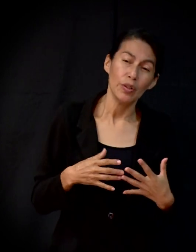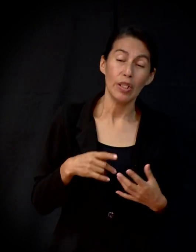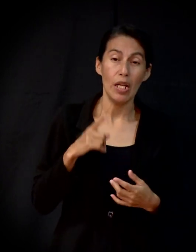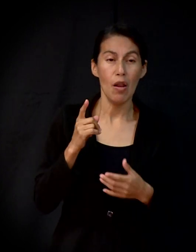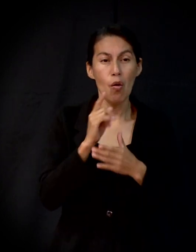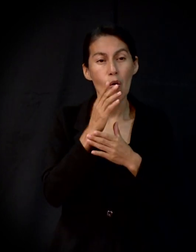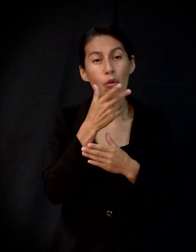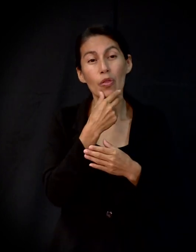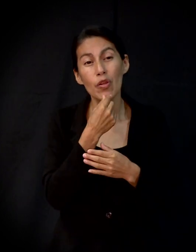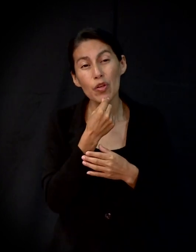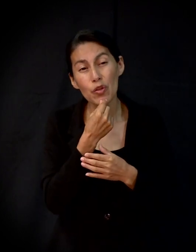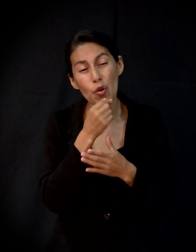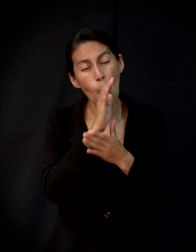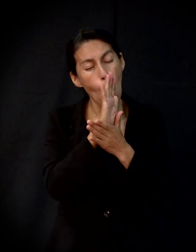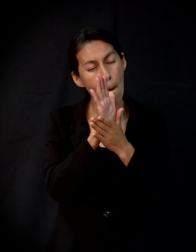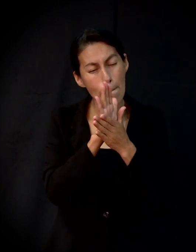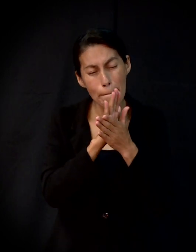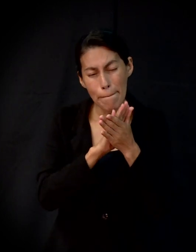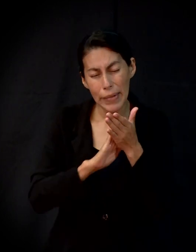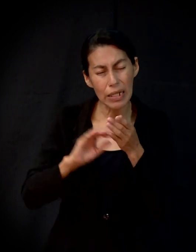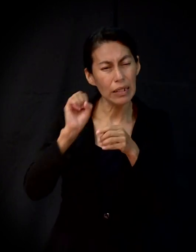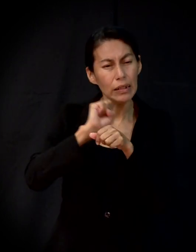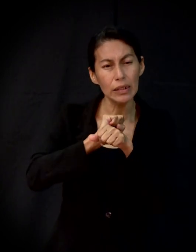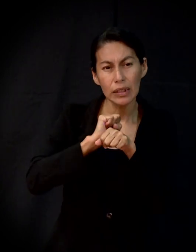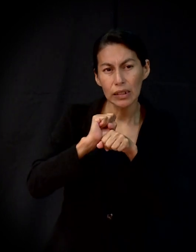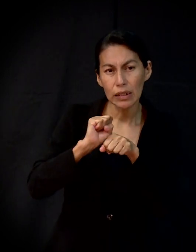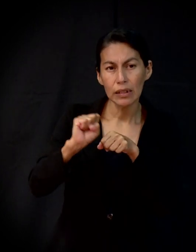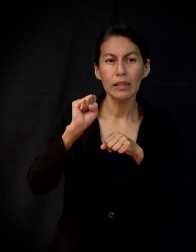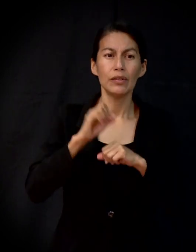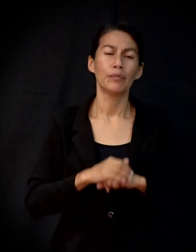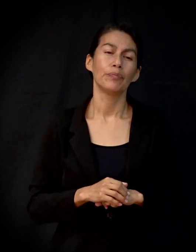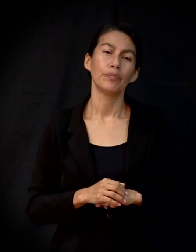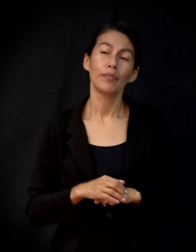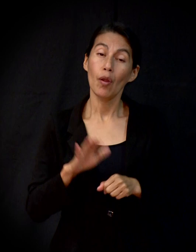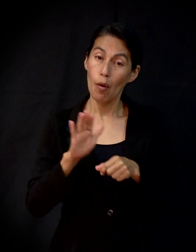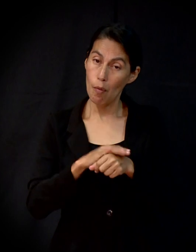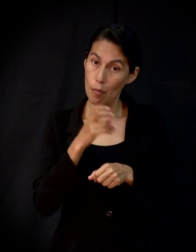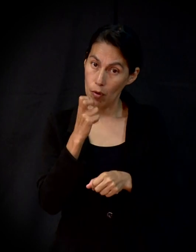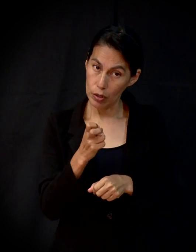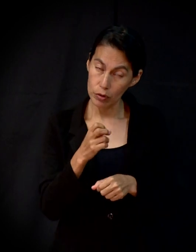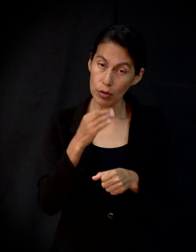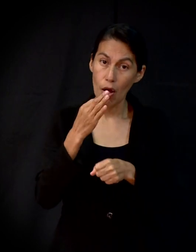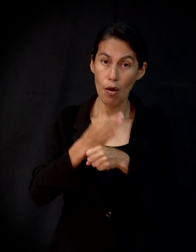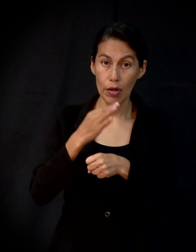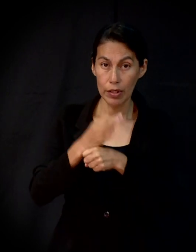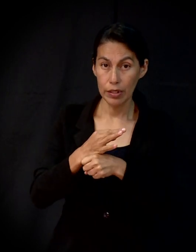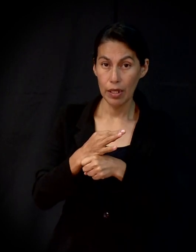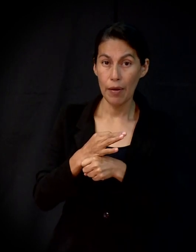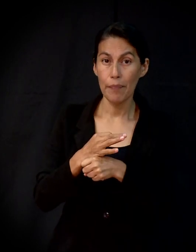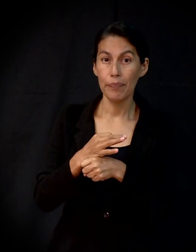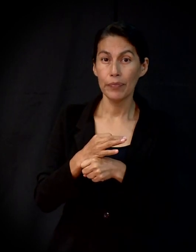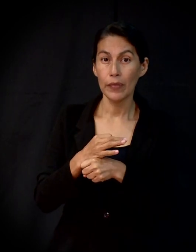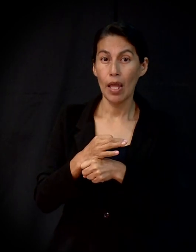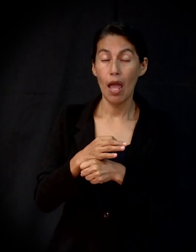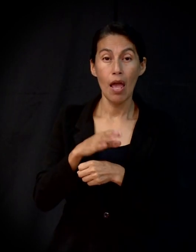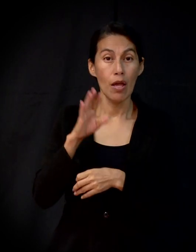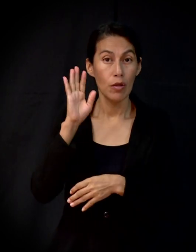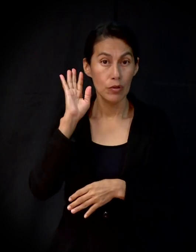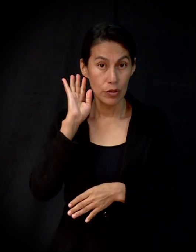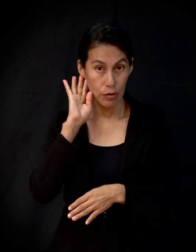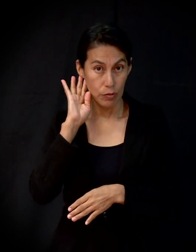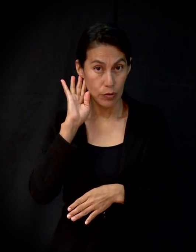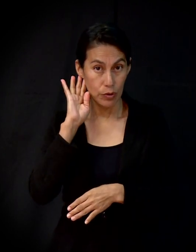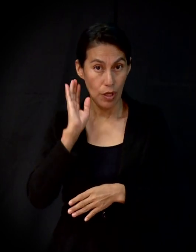esta dimensión sensorial de un niño? Por eso, en esta ocasión, mientras escuchamos